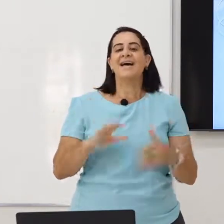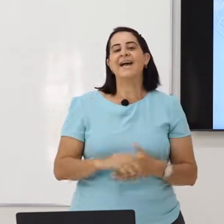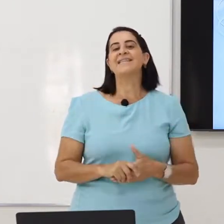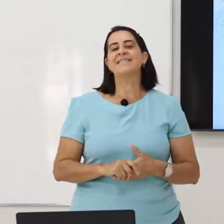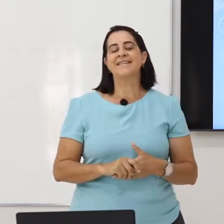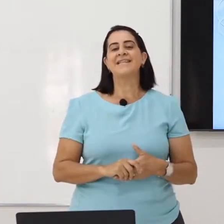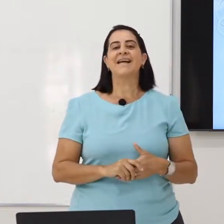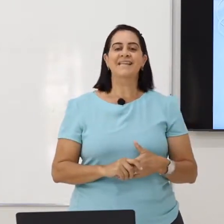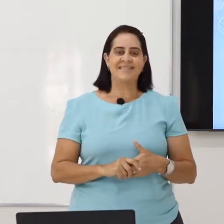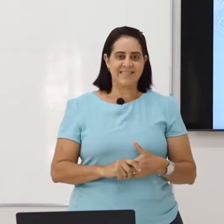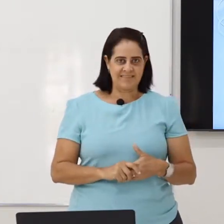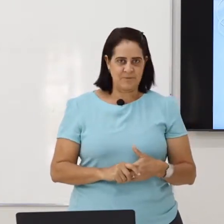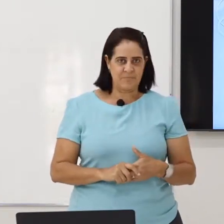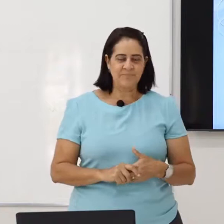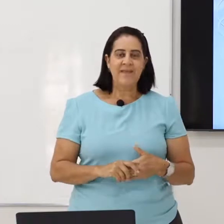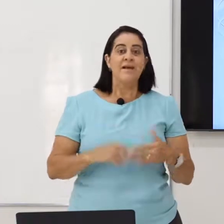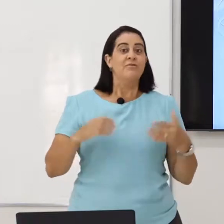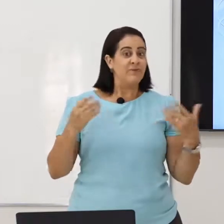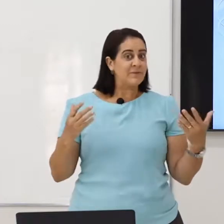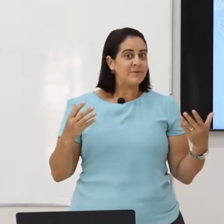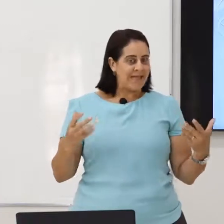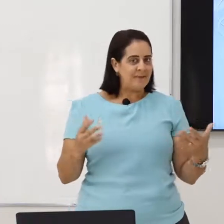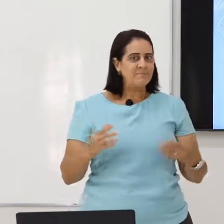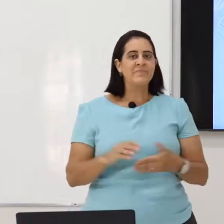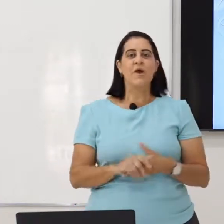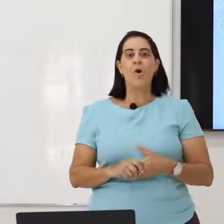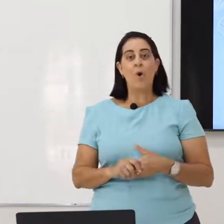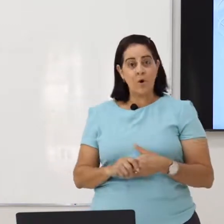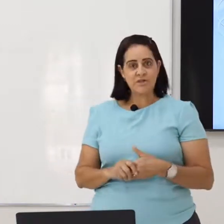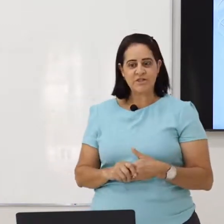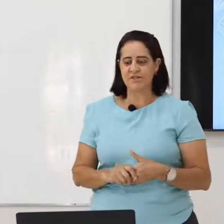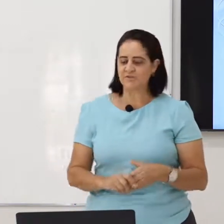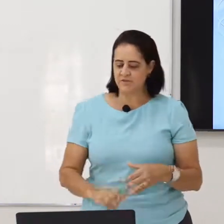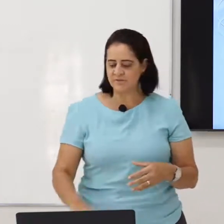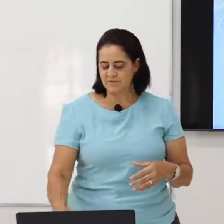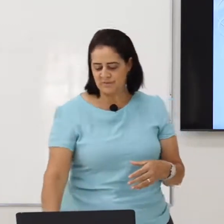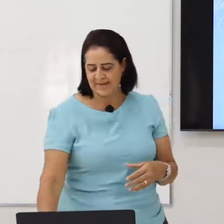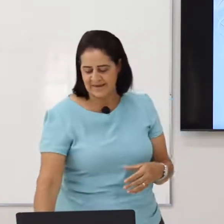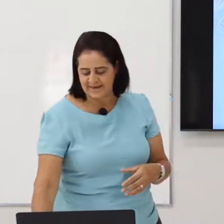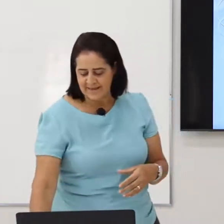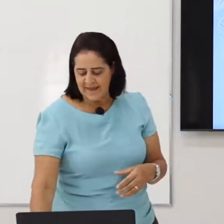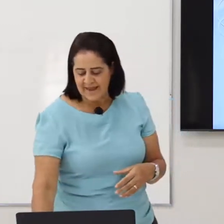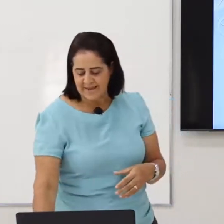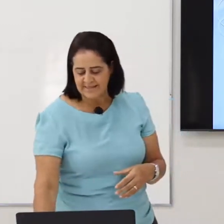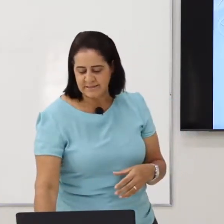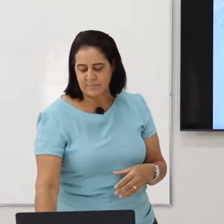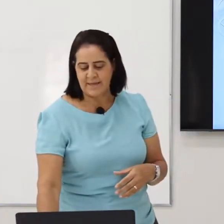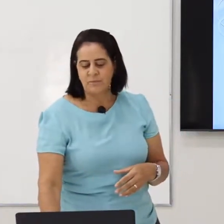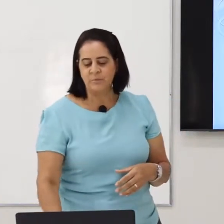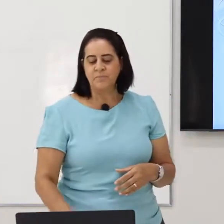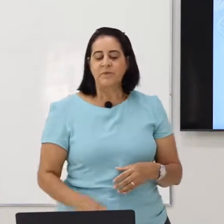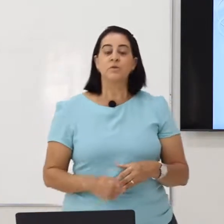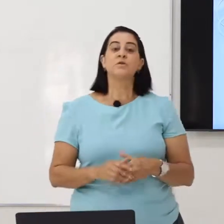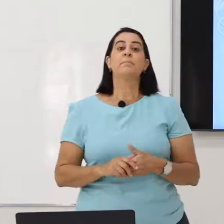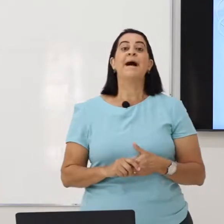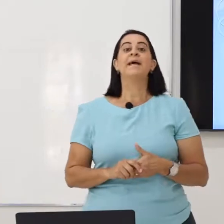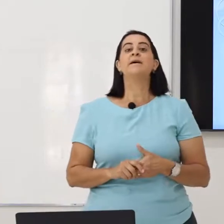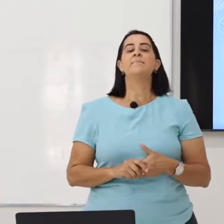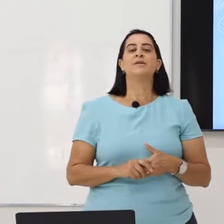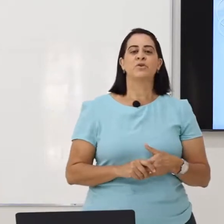a sinalização? Vamos lá? Hoje nós vamos estudar a respeito dos parâmetros